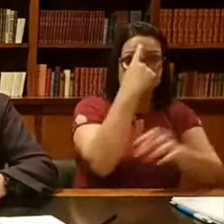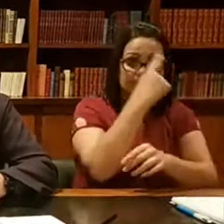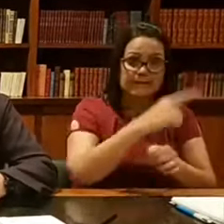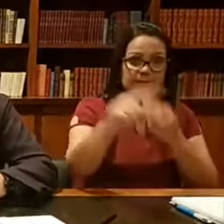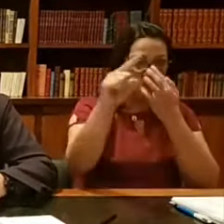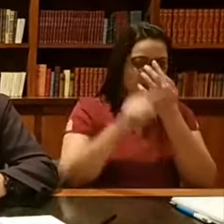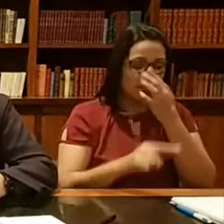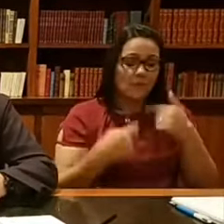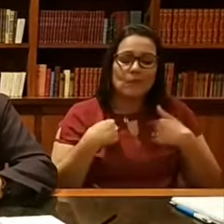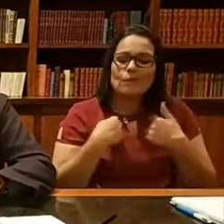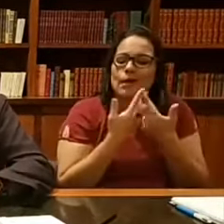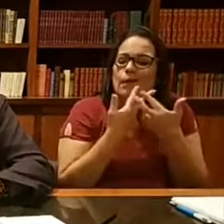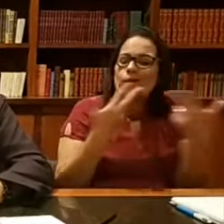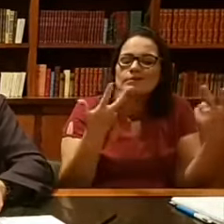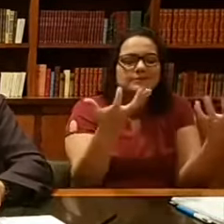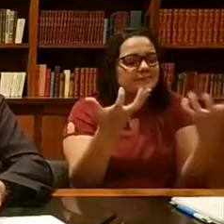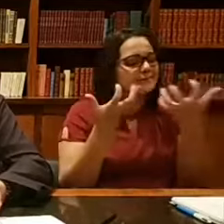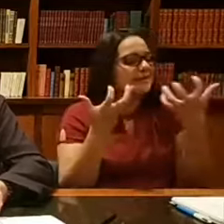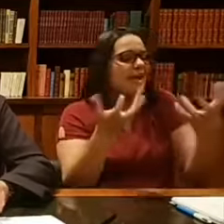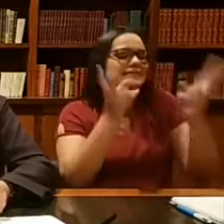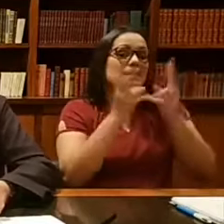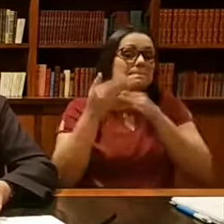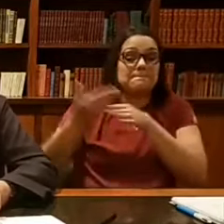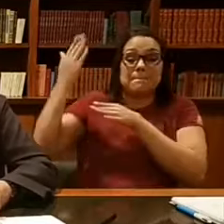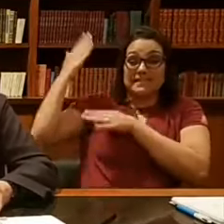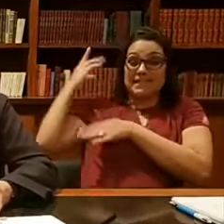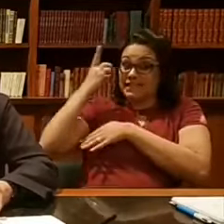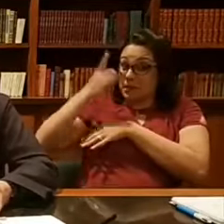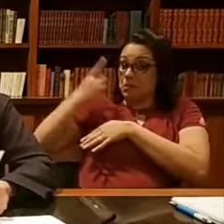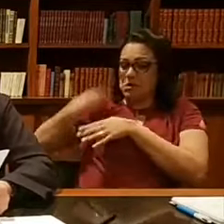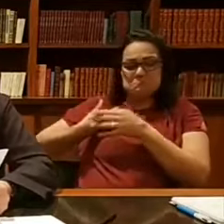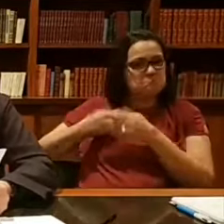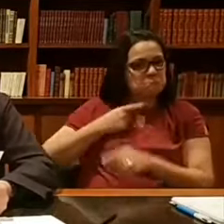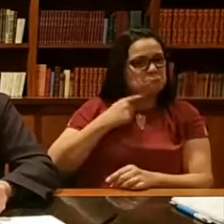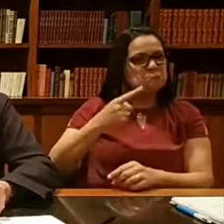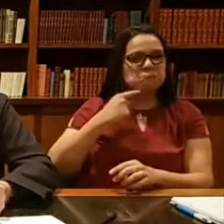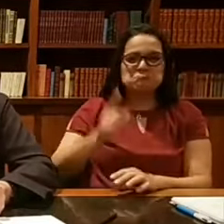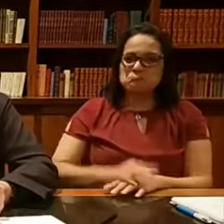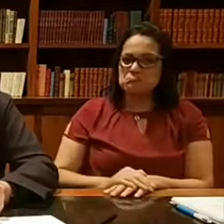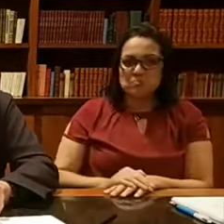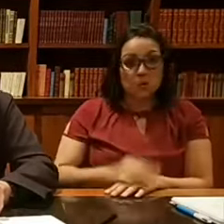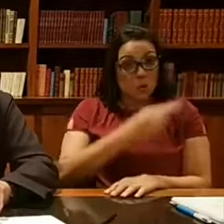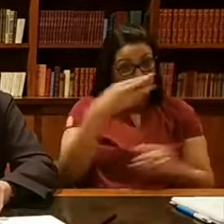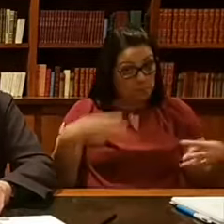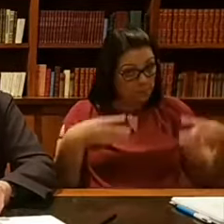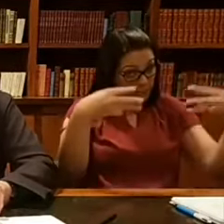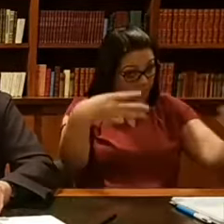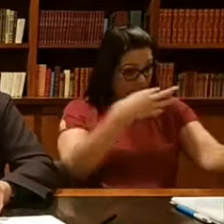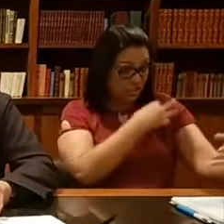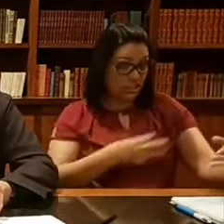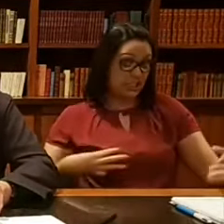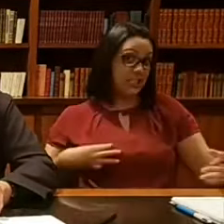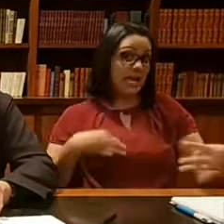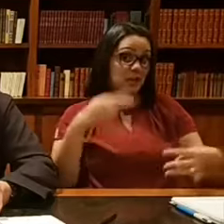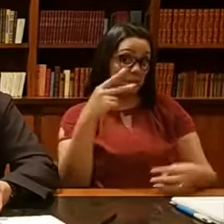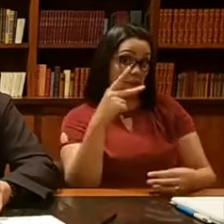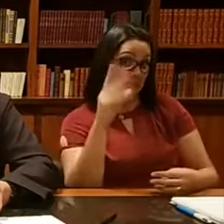que eu sempre quis fazer, desde quando era lá atrás era deputado, e não consegui, porque o Ministro do Meio Ambiente, lá do